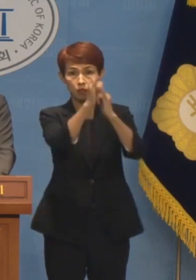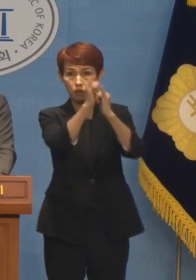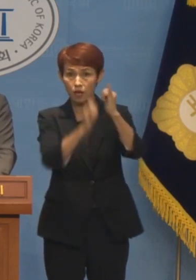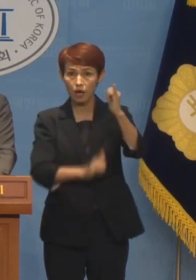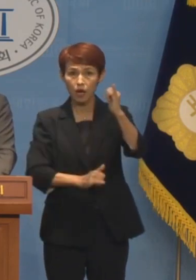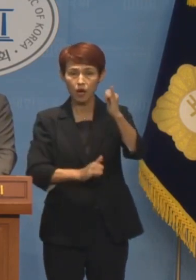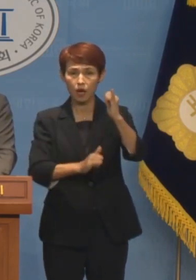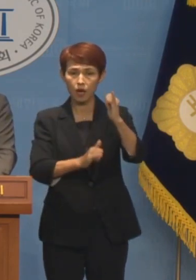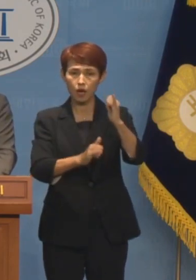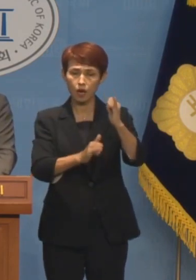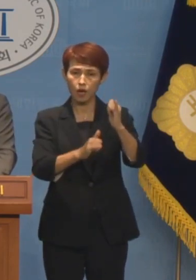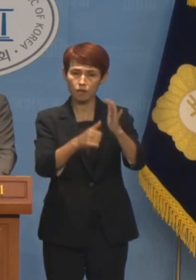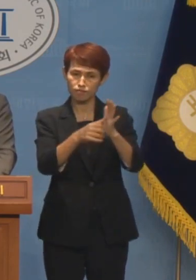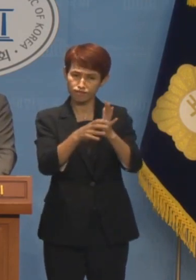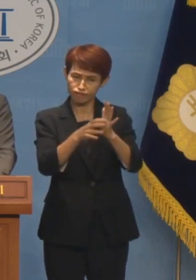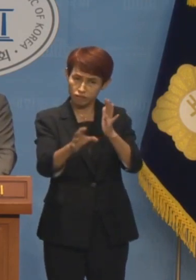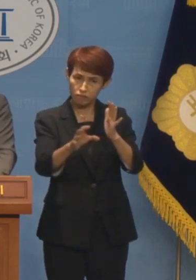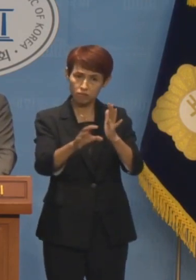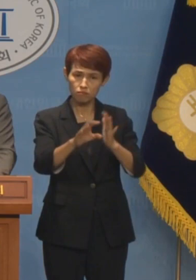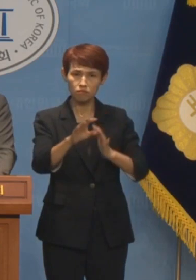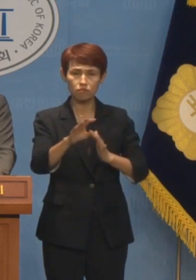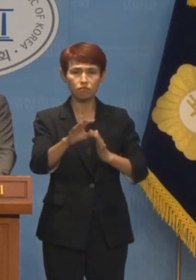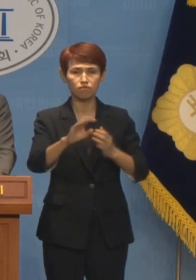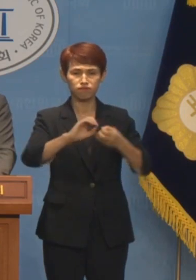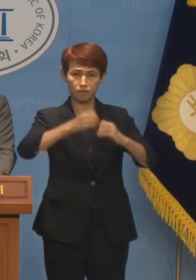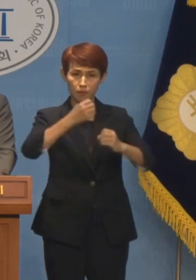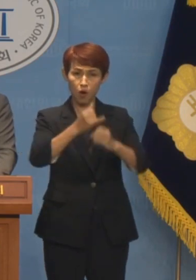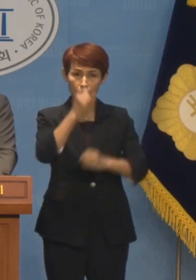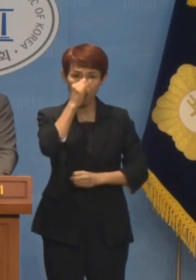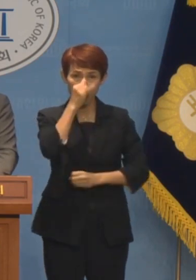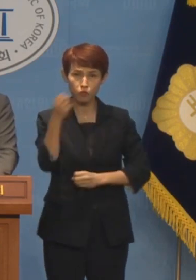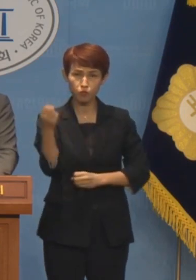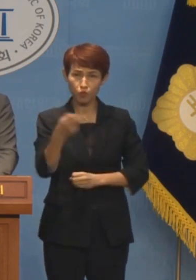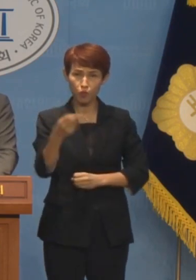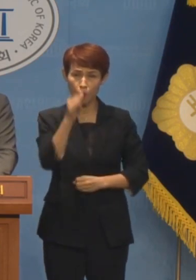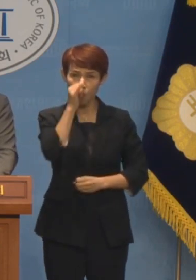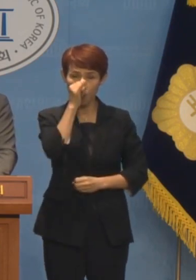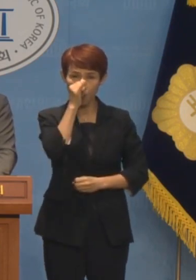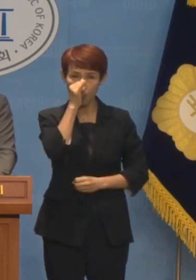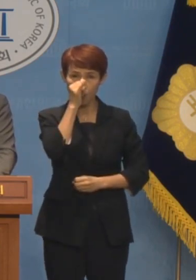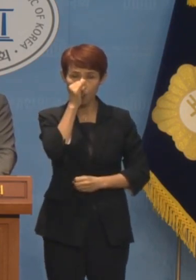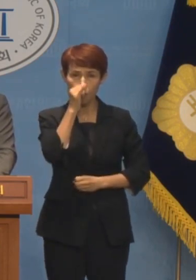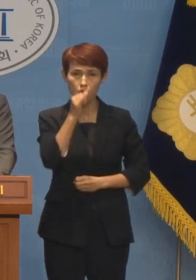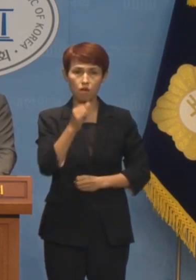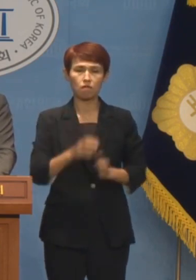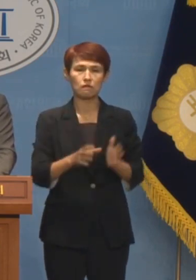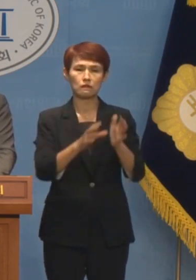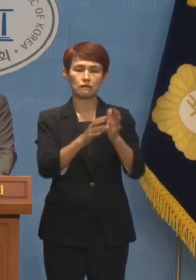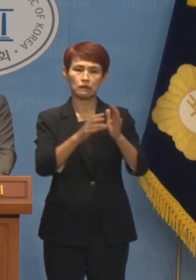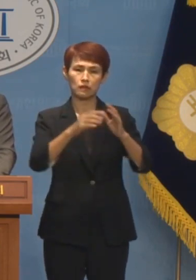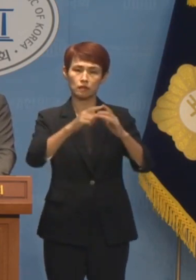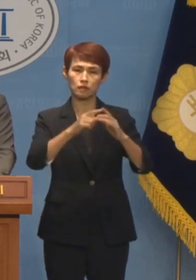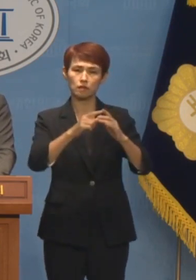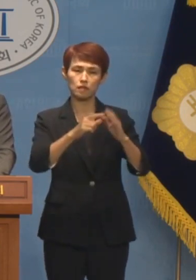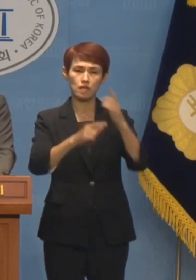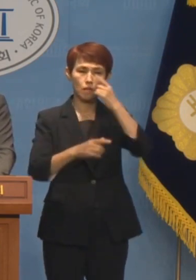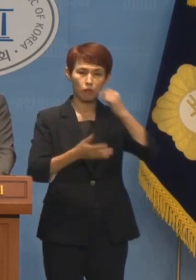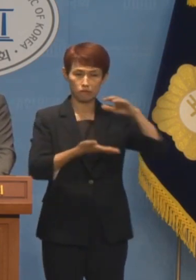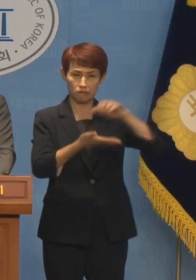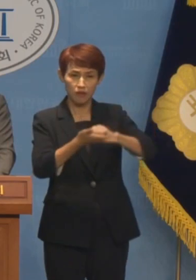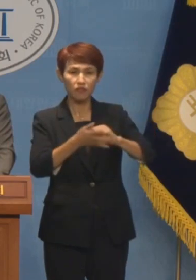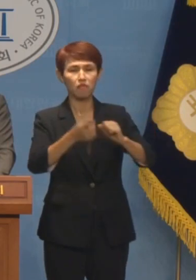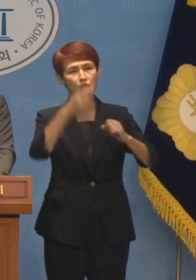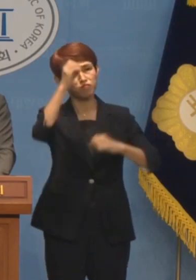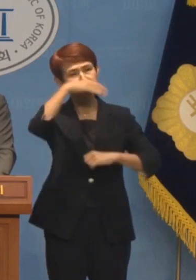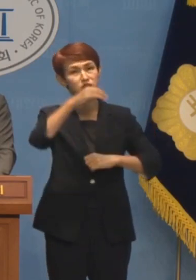행위가 반복되고 있고 심지어 그 행위자들이 독립운동 또 역사 관련 기관의 장이나